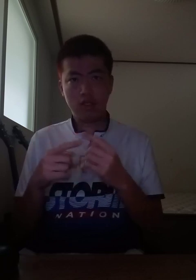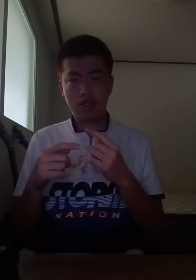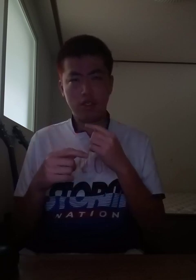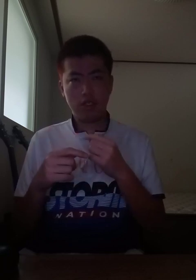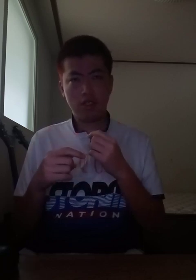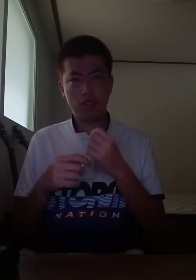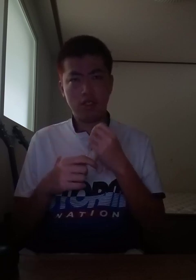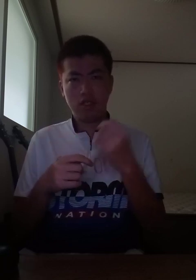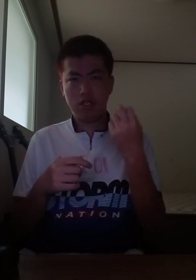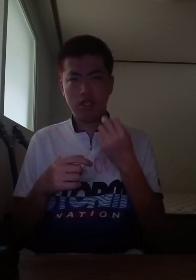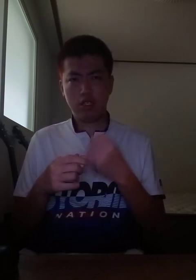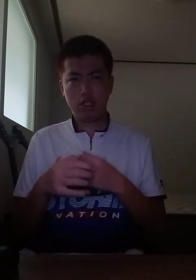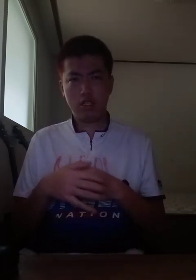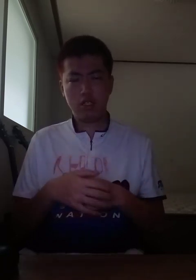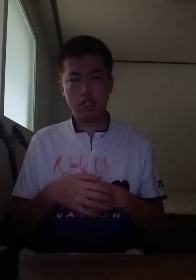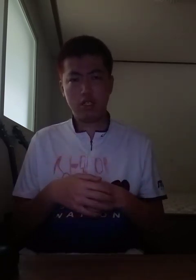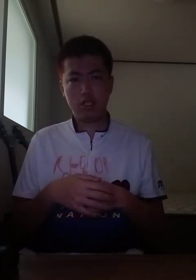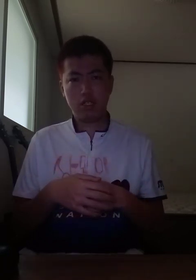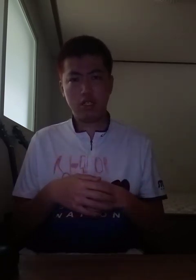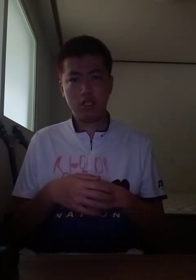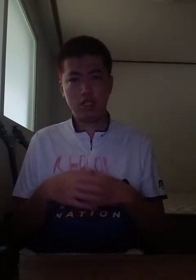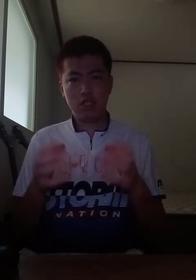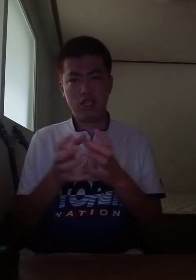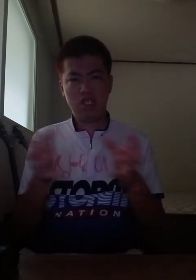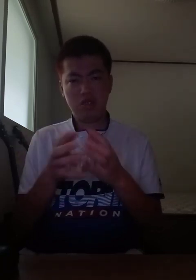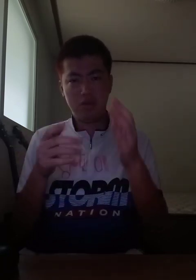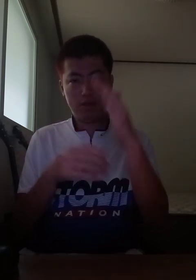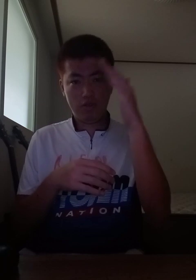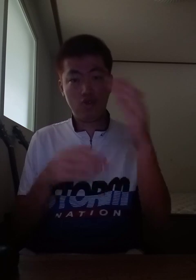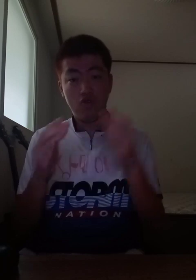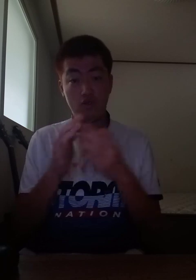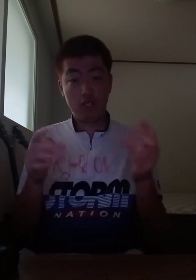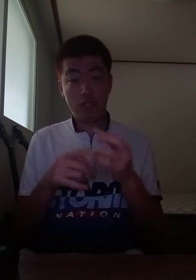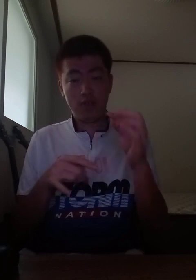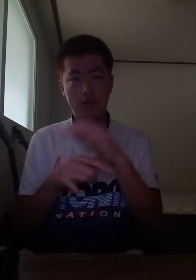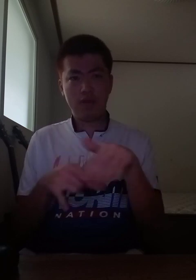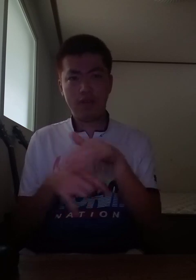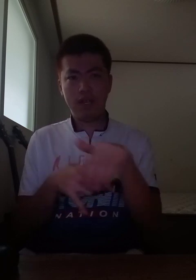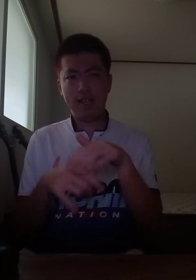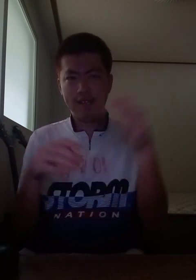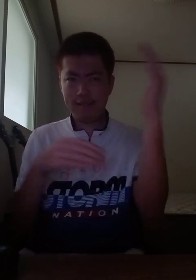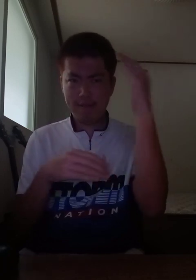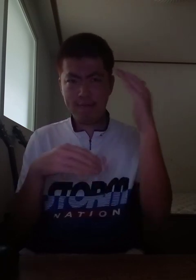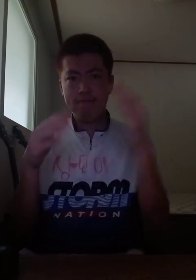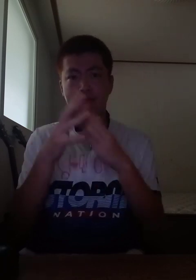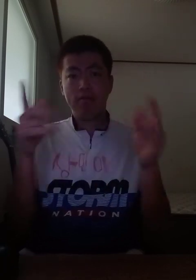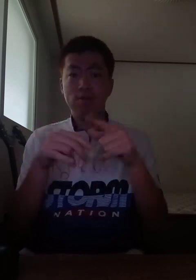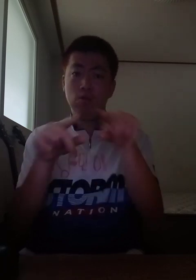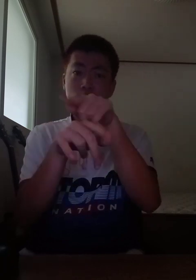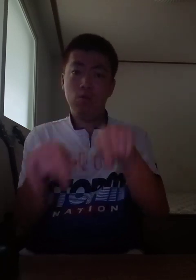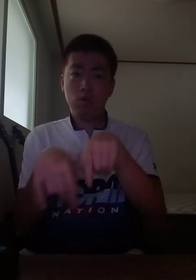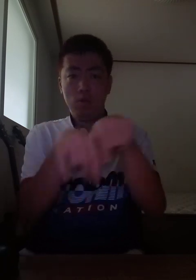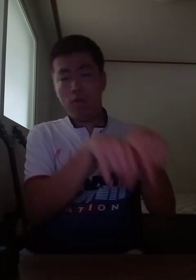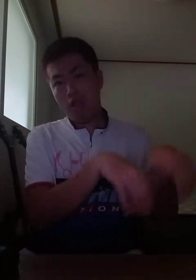다칠 수도 있습니다. 이 아파트 주민들은 새로 들어선 이웃 아파트의 학생들이 단지를 지나 통학을 하자